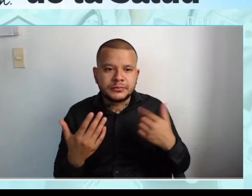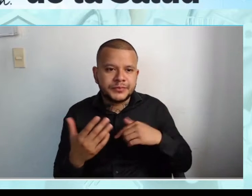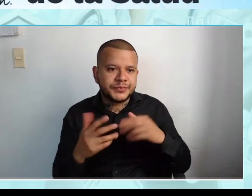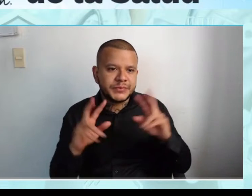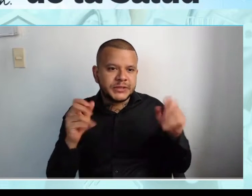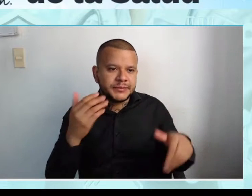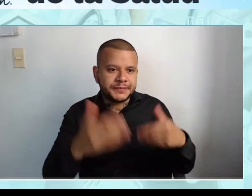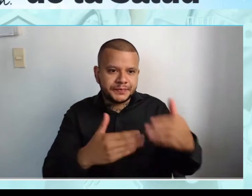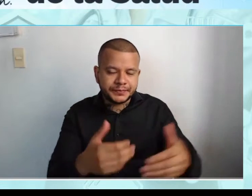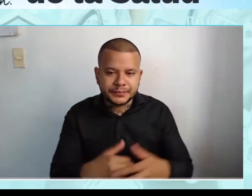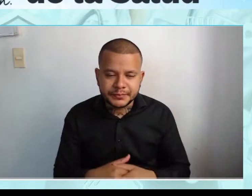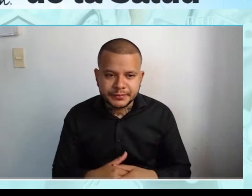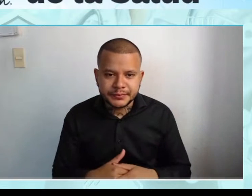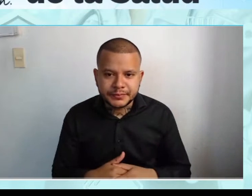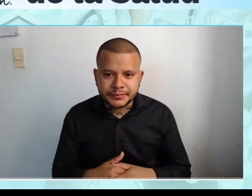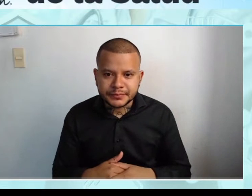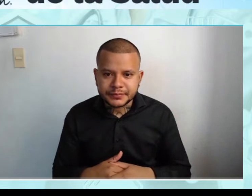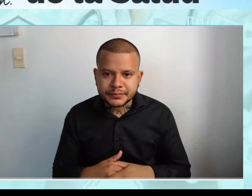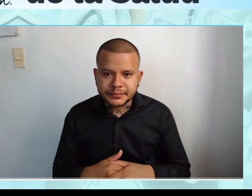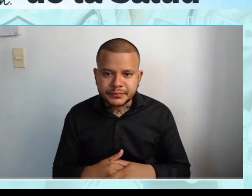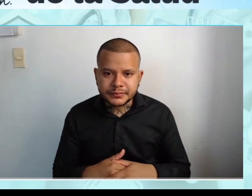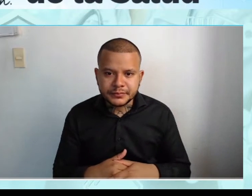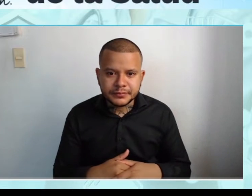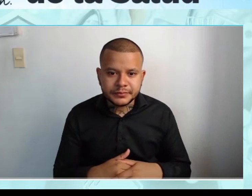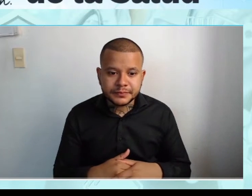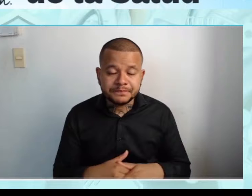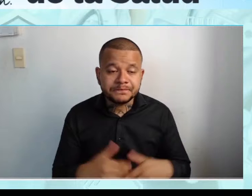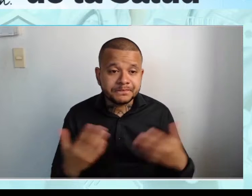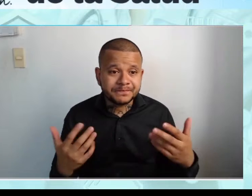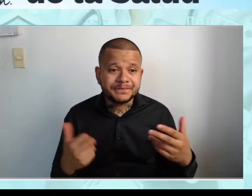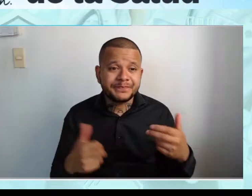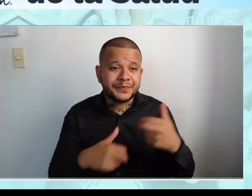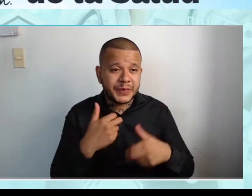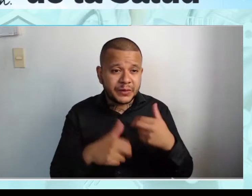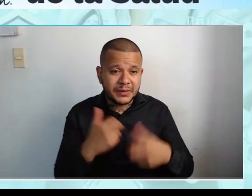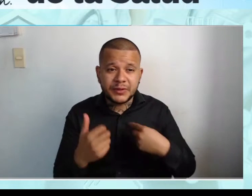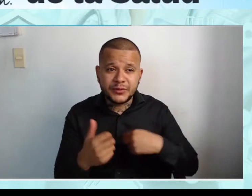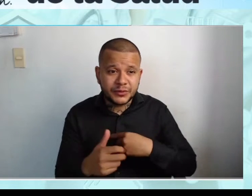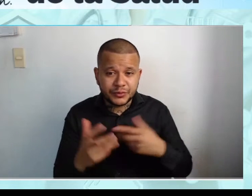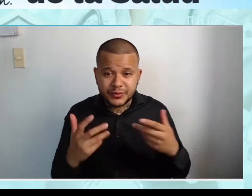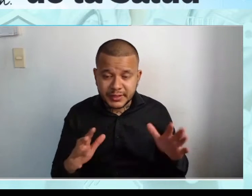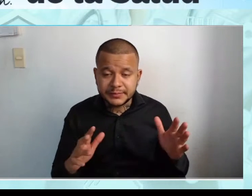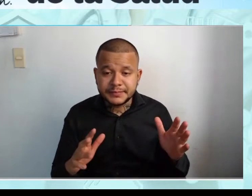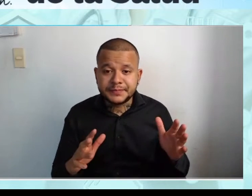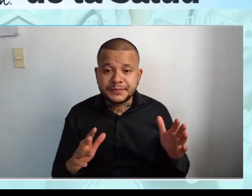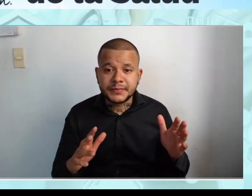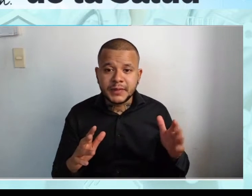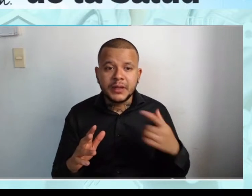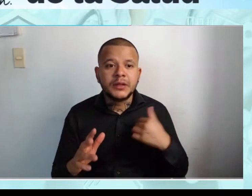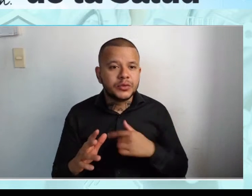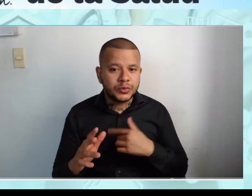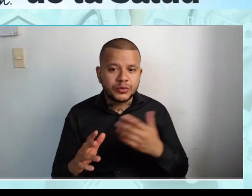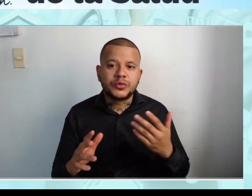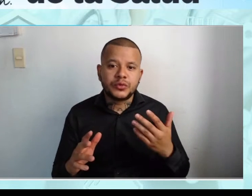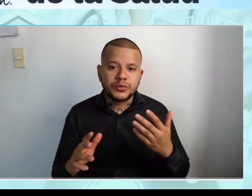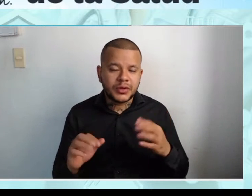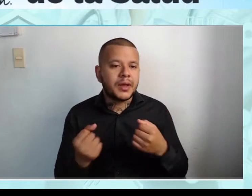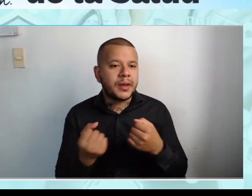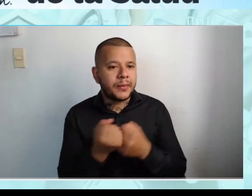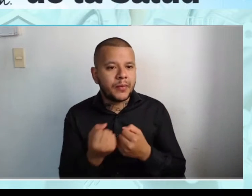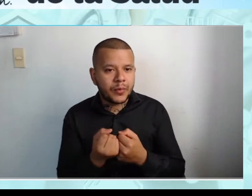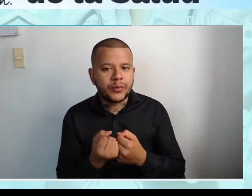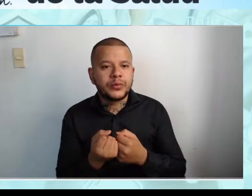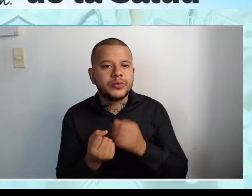tema. Balance, a pesar de los inconvenientes que hemos tenido, hemos contado con el apoyo